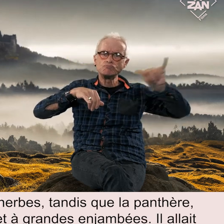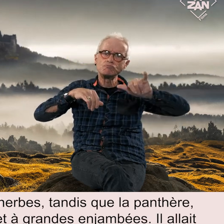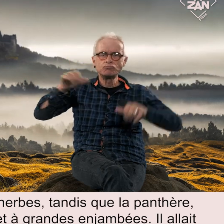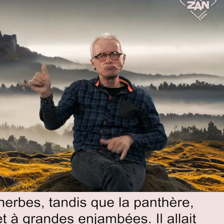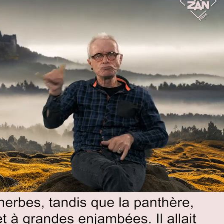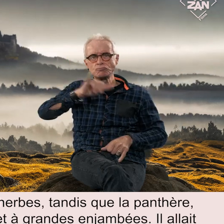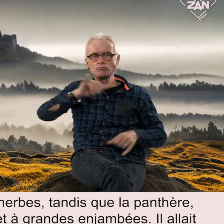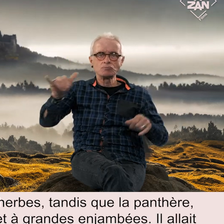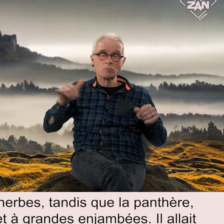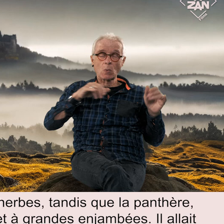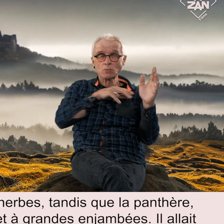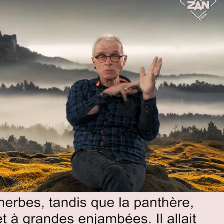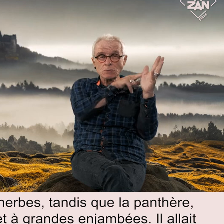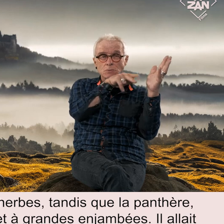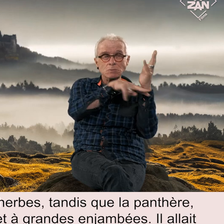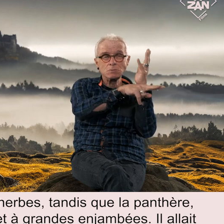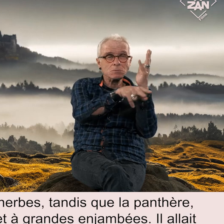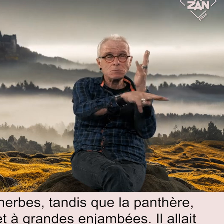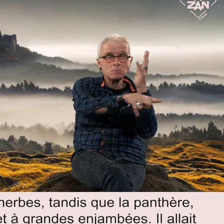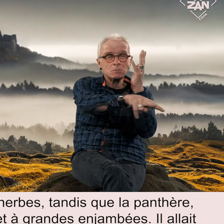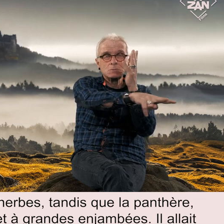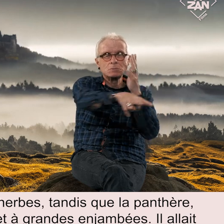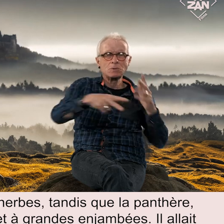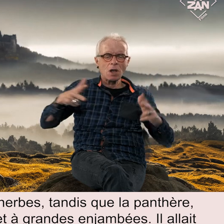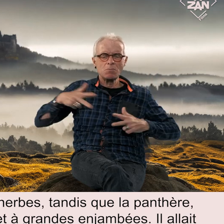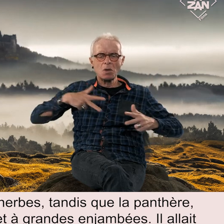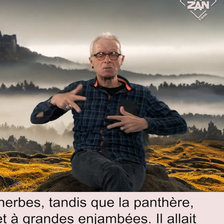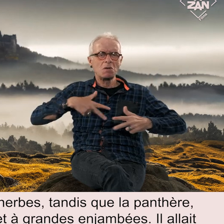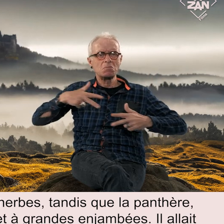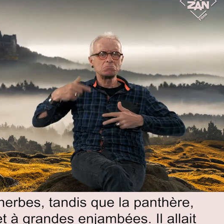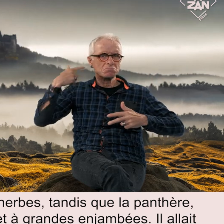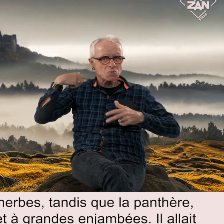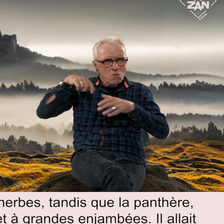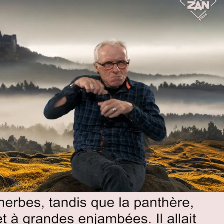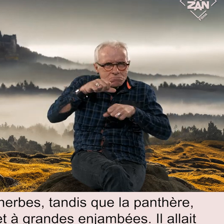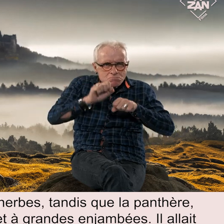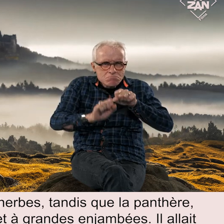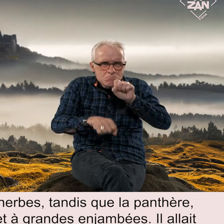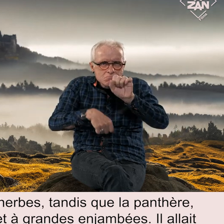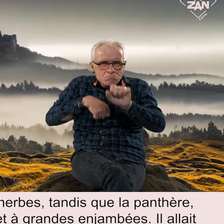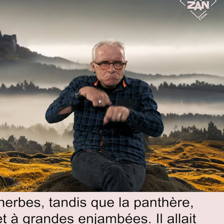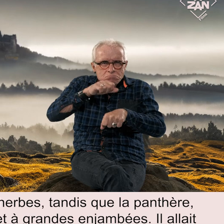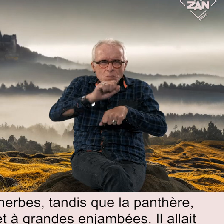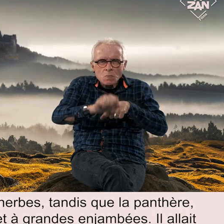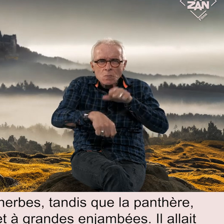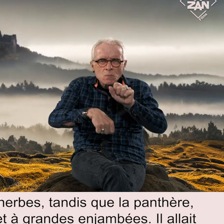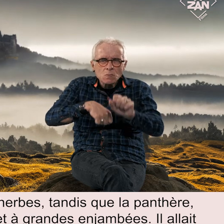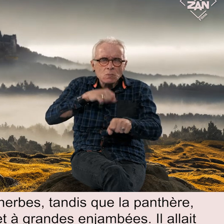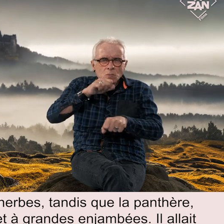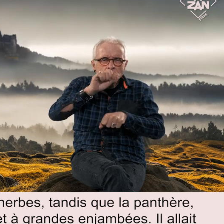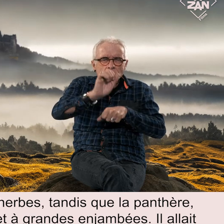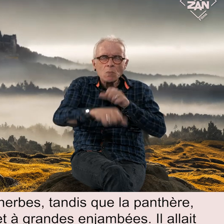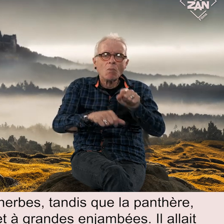gauche, le serpent ondulait dans les herbes, tandis que la panthère, bombant son dos, avançait à pas de velours et à grandes enjambées.